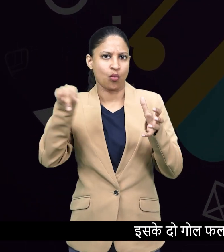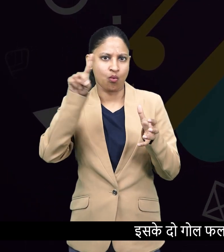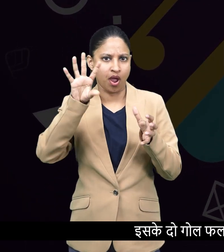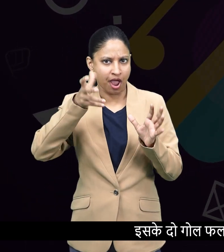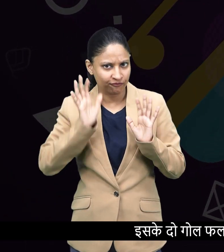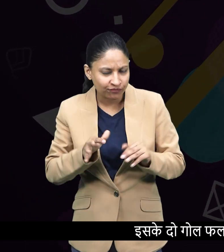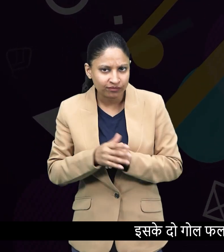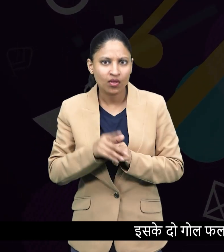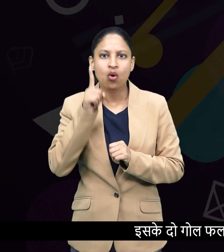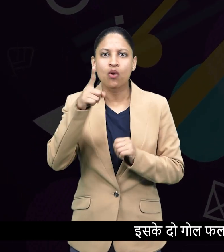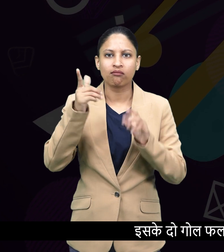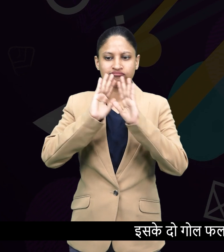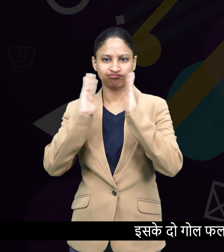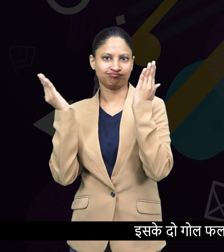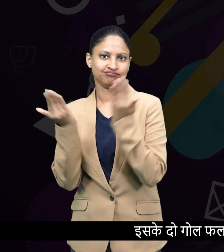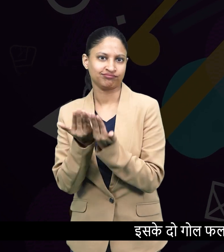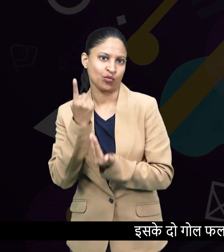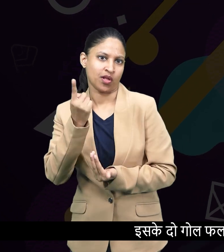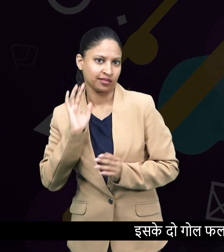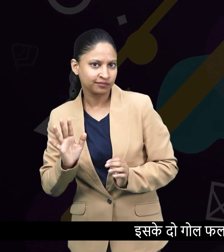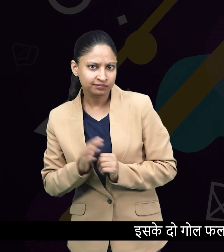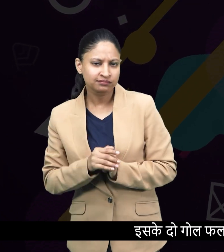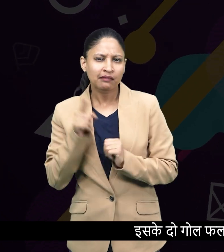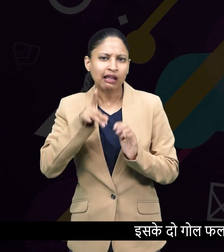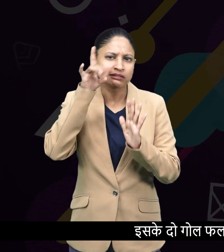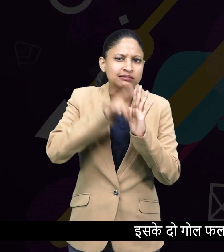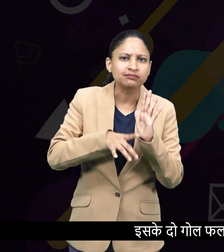इसके 2 गोल फलक और एक घुमावदार किनारा होता है।